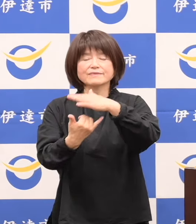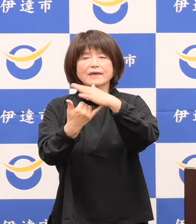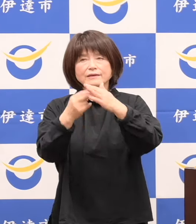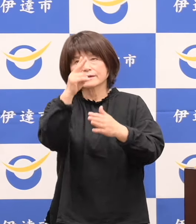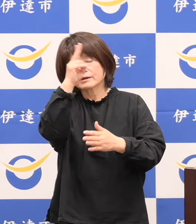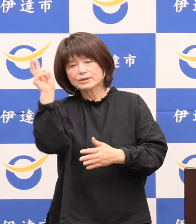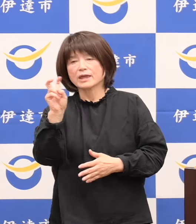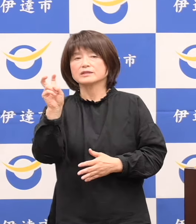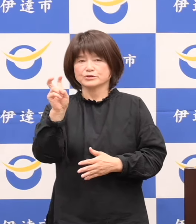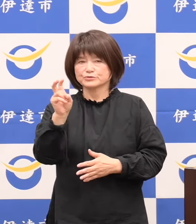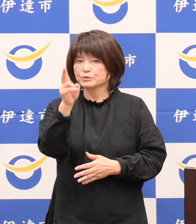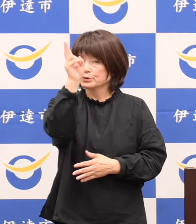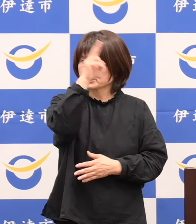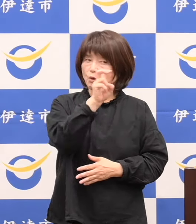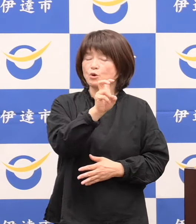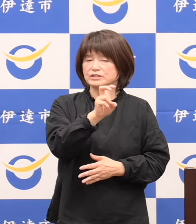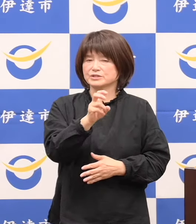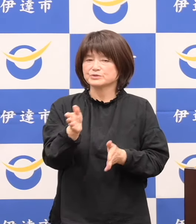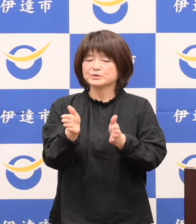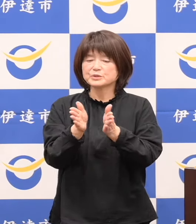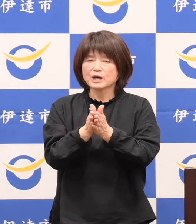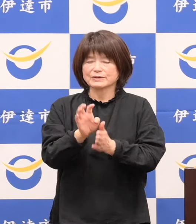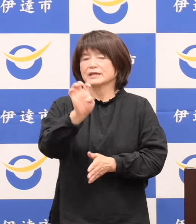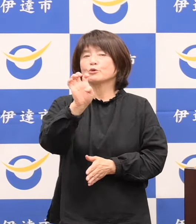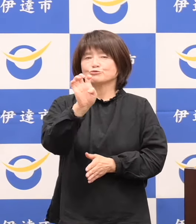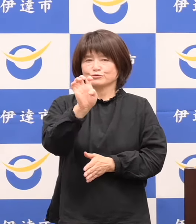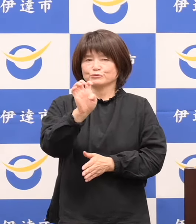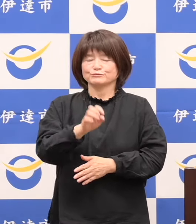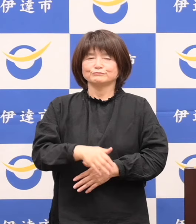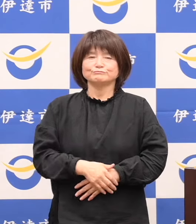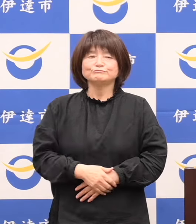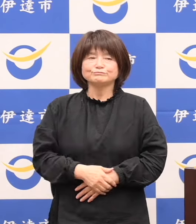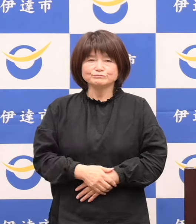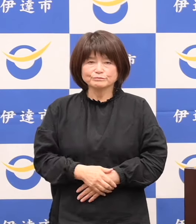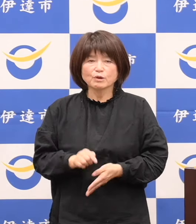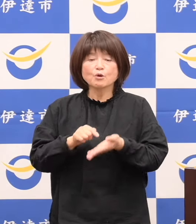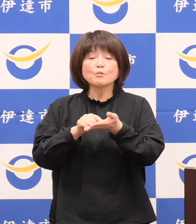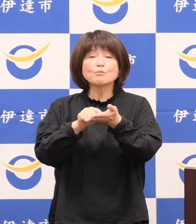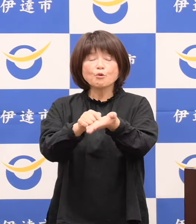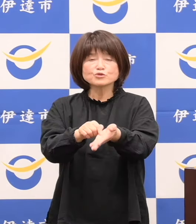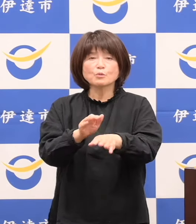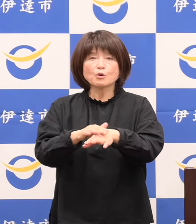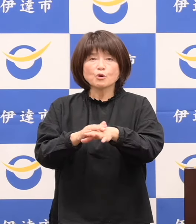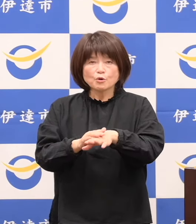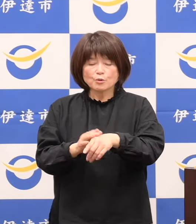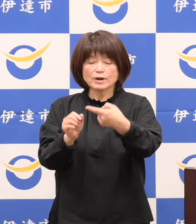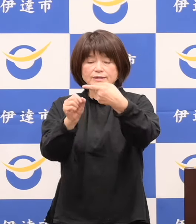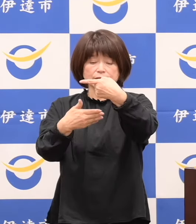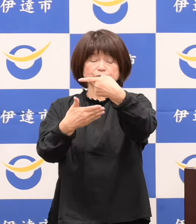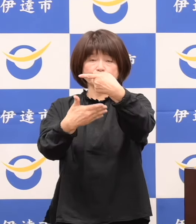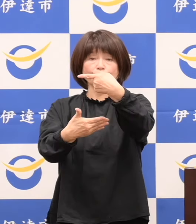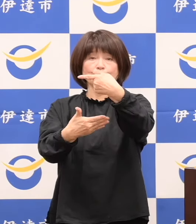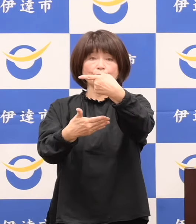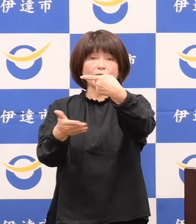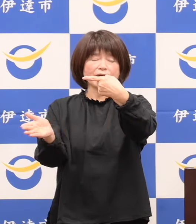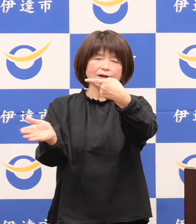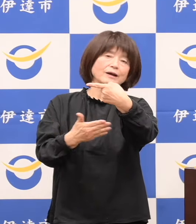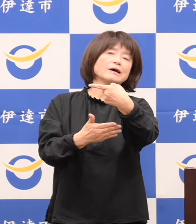の部20名、午後の部20名、計40名としております。申し込みは1月の9日